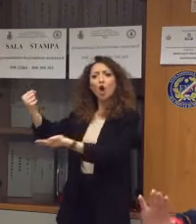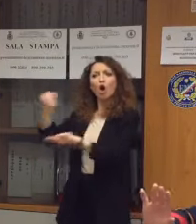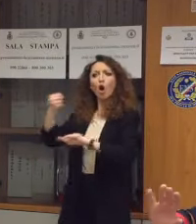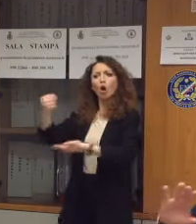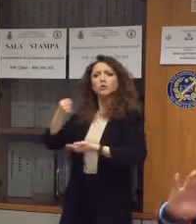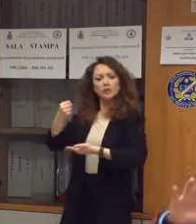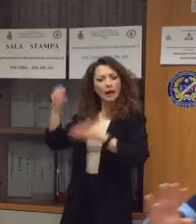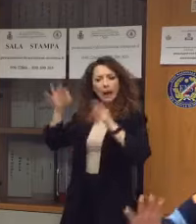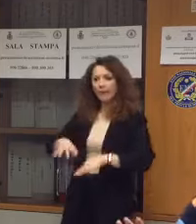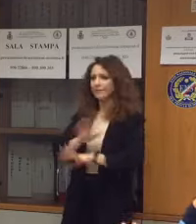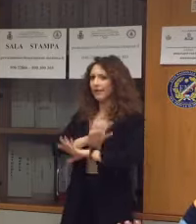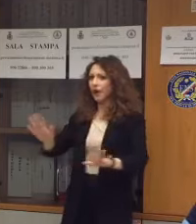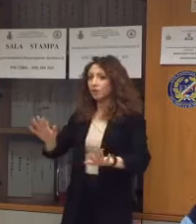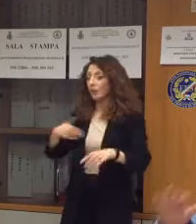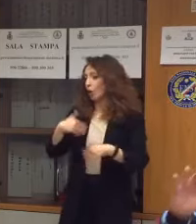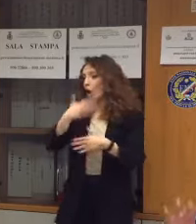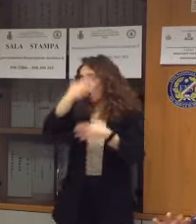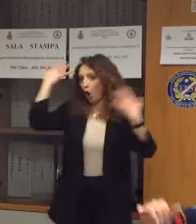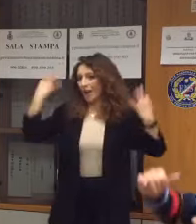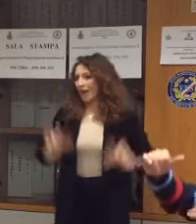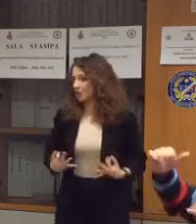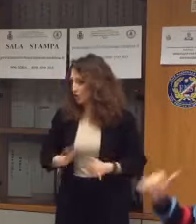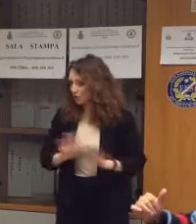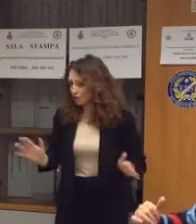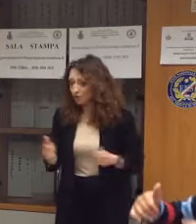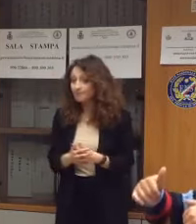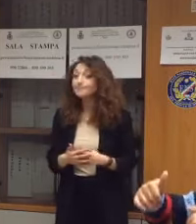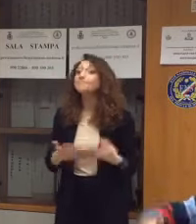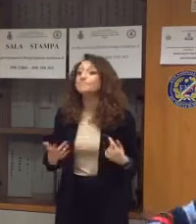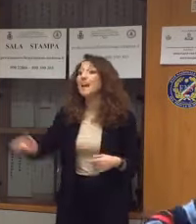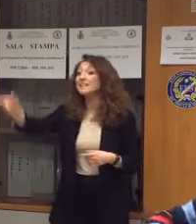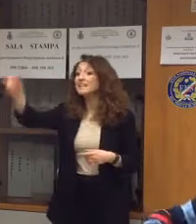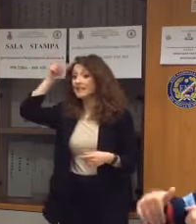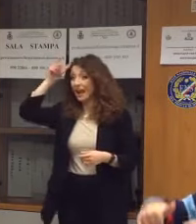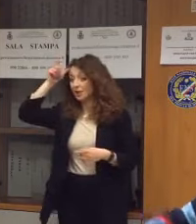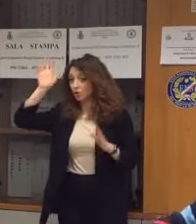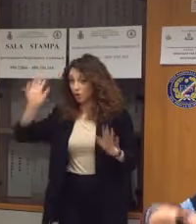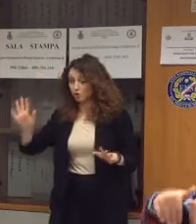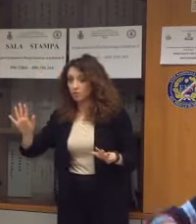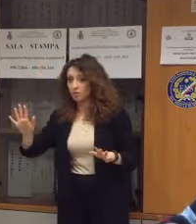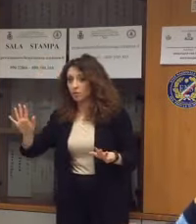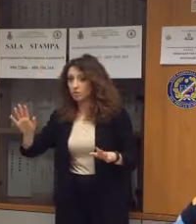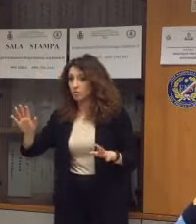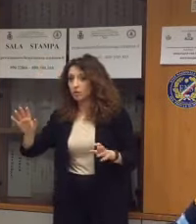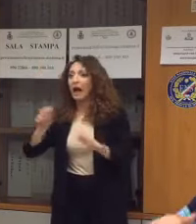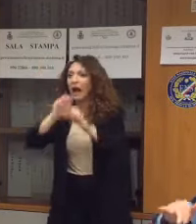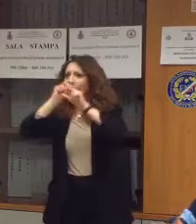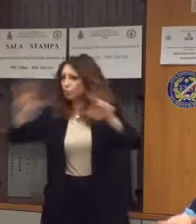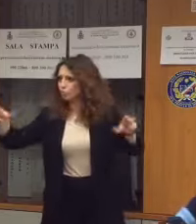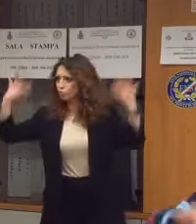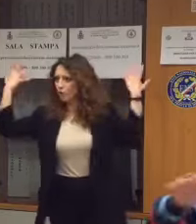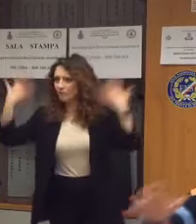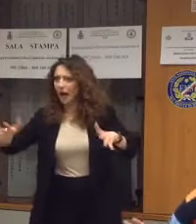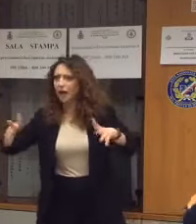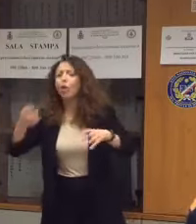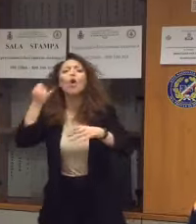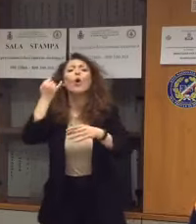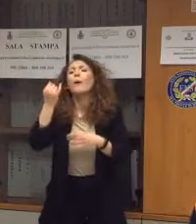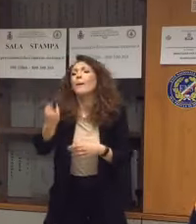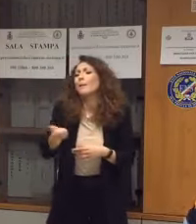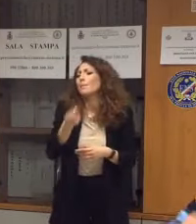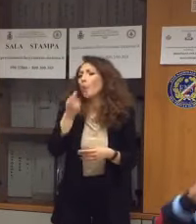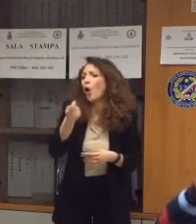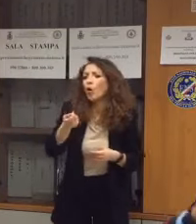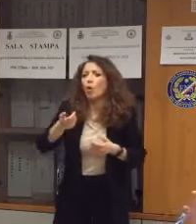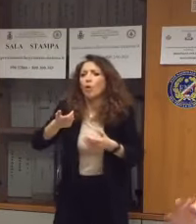mi scontro, però devo essere onesto, mentre lo Stato ha mandato quello che ci ha detto, poco, molto, intanto ce l'ha